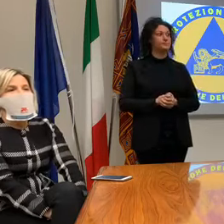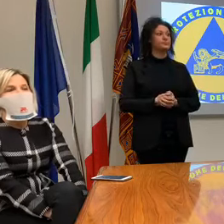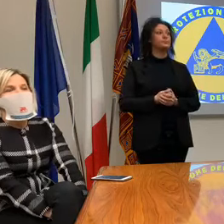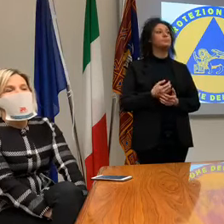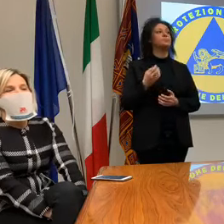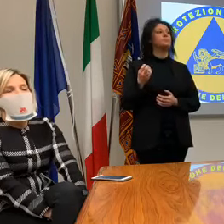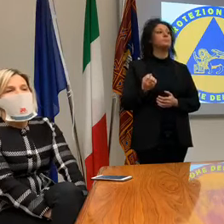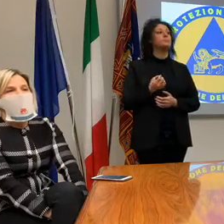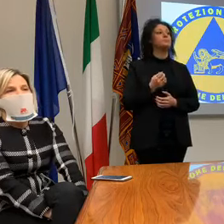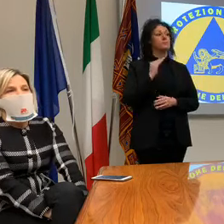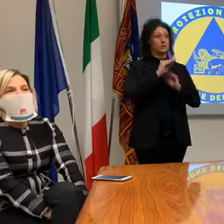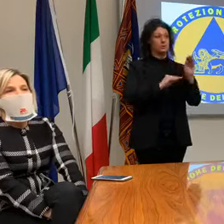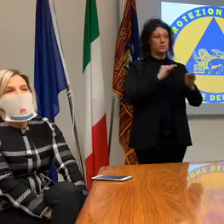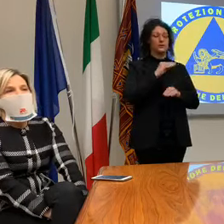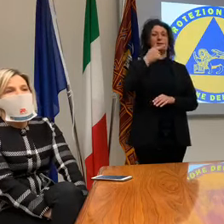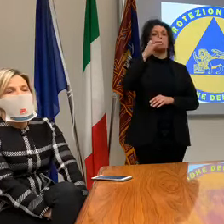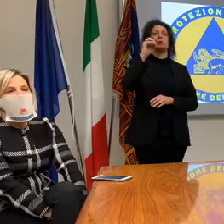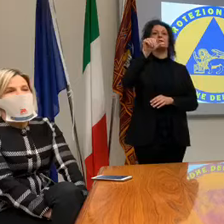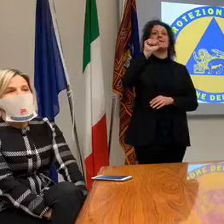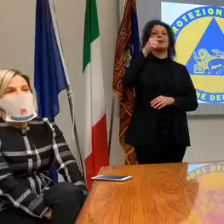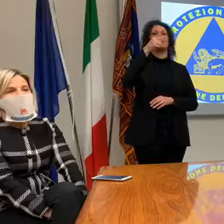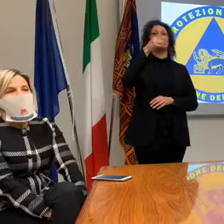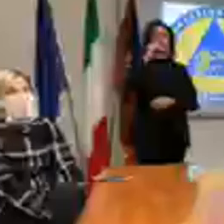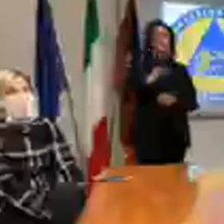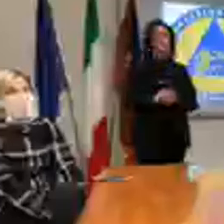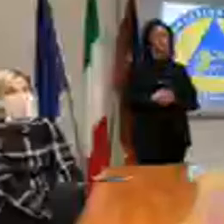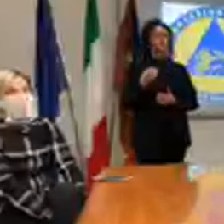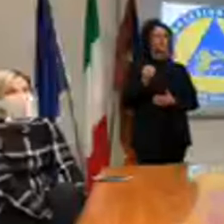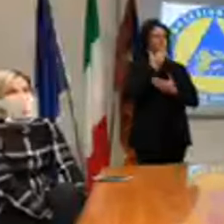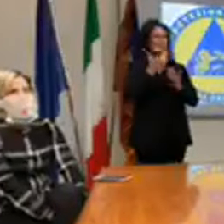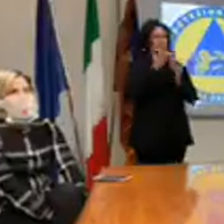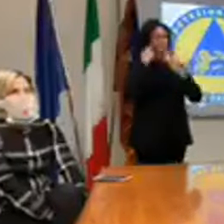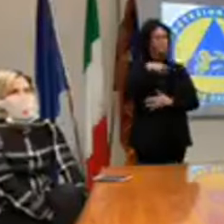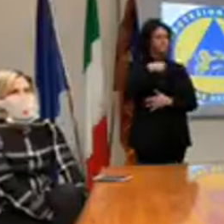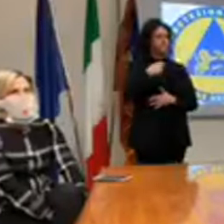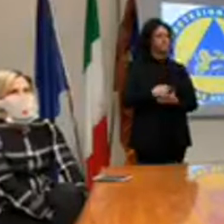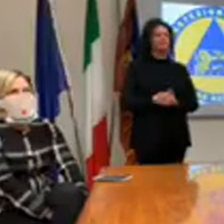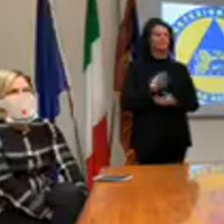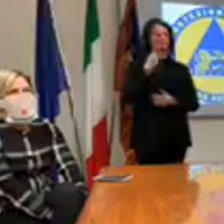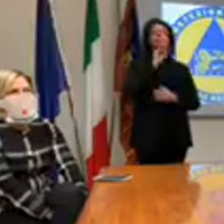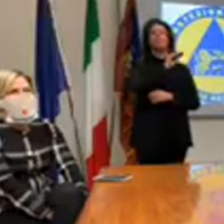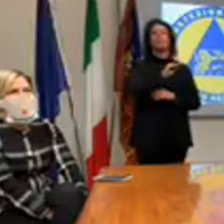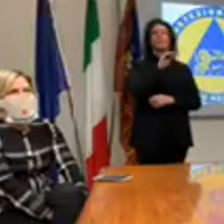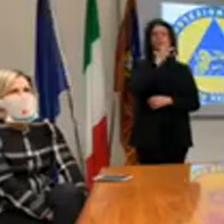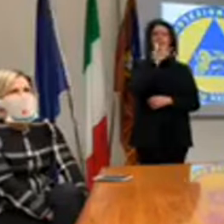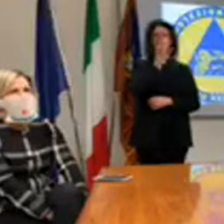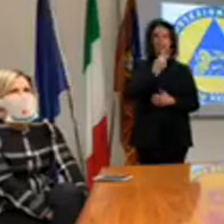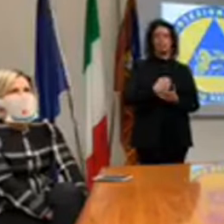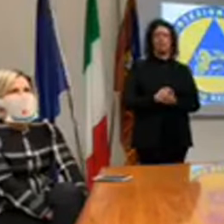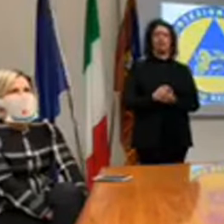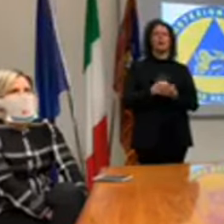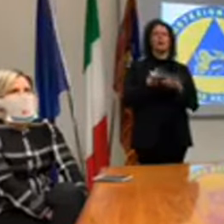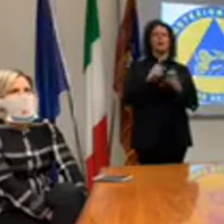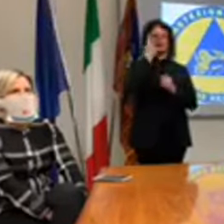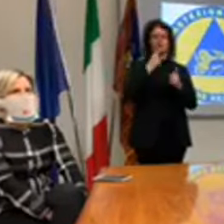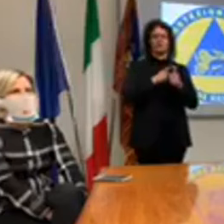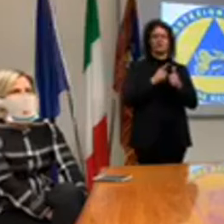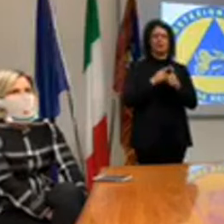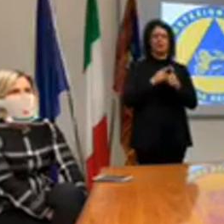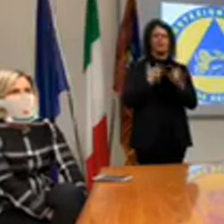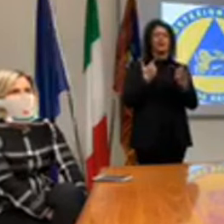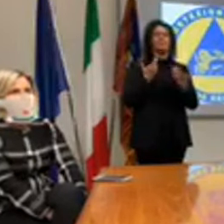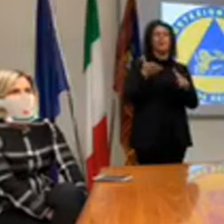Ciao. Io avevo due domande. La prima riguarda questa impennata di decessi che oggettivamente